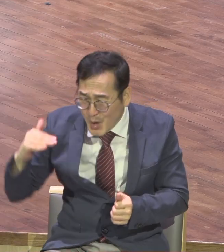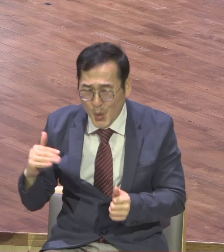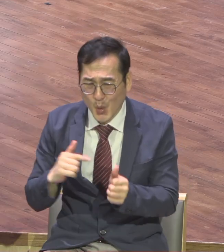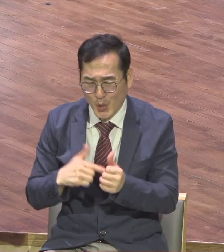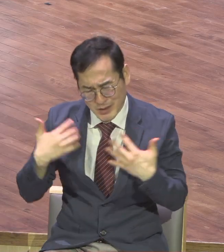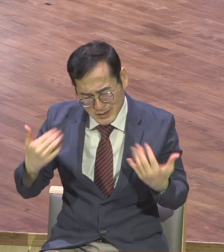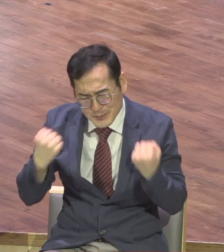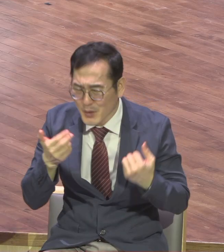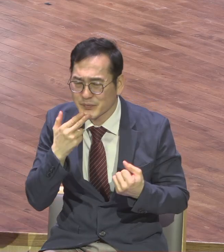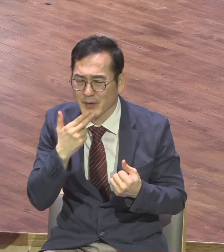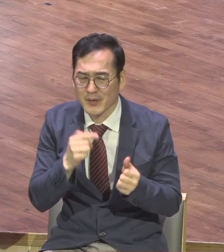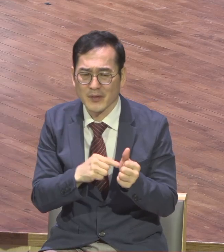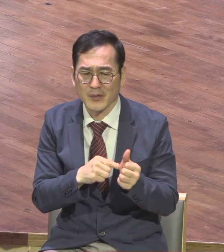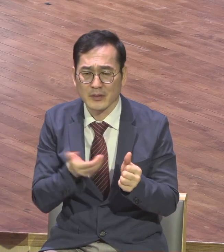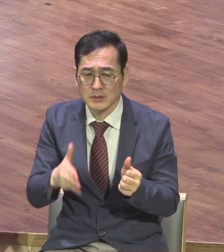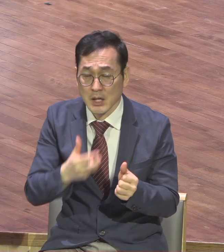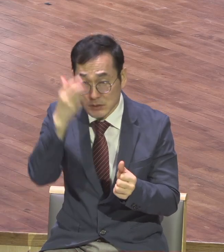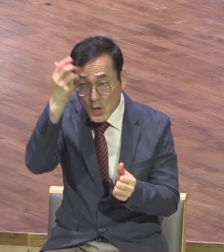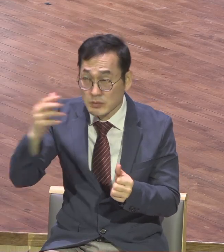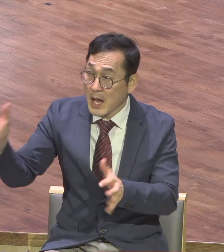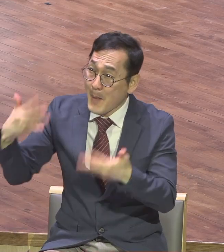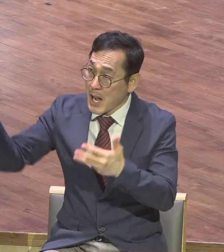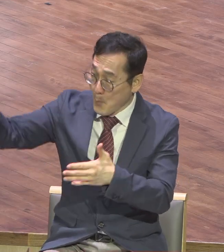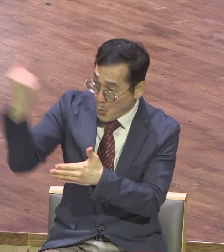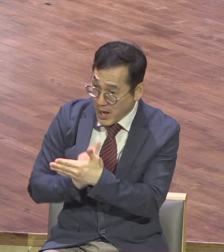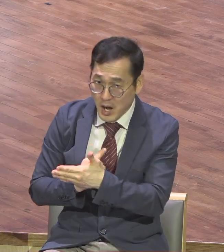이 바울이 원하는 성령의 바람을